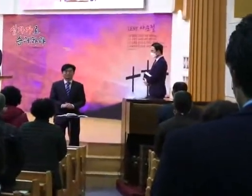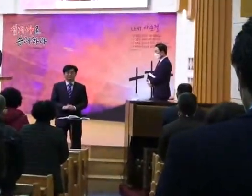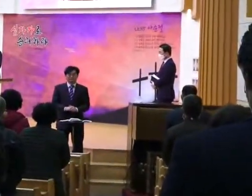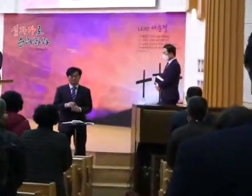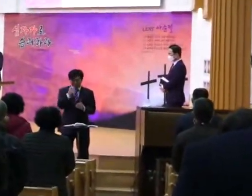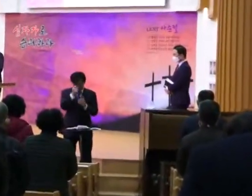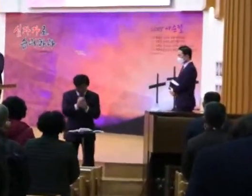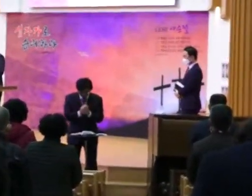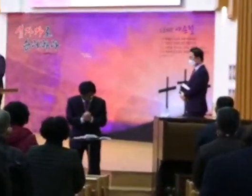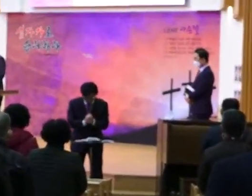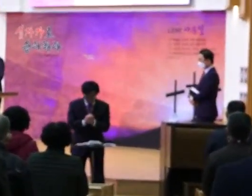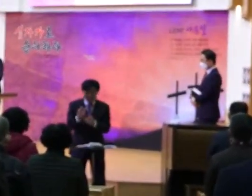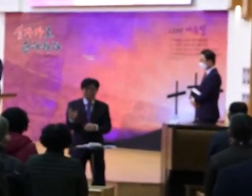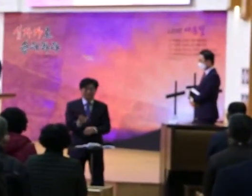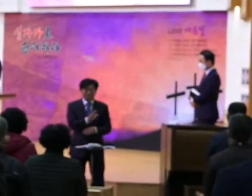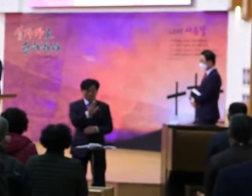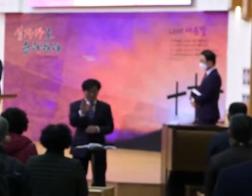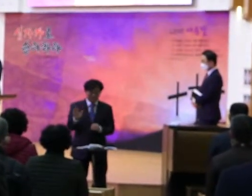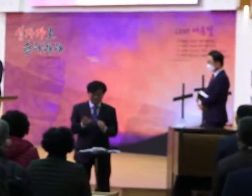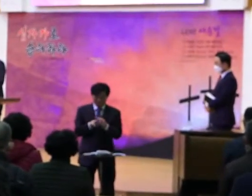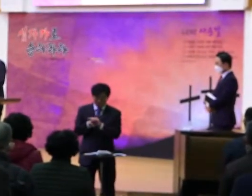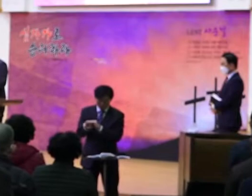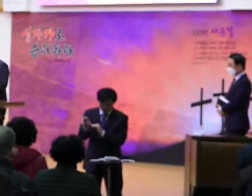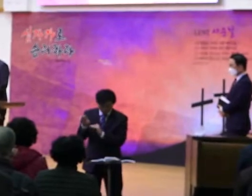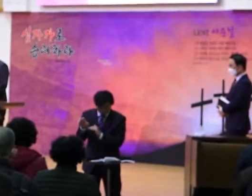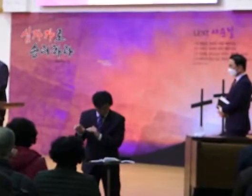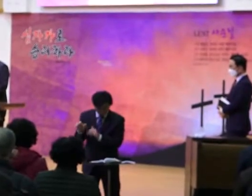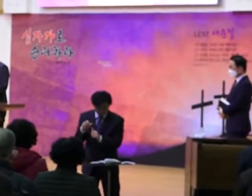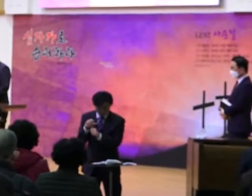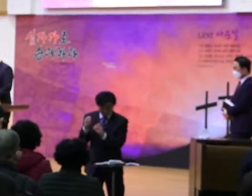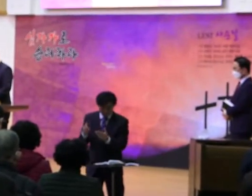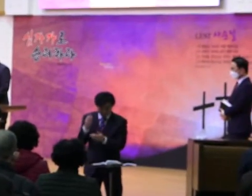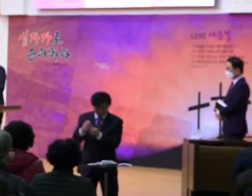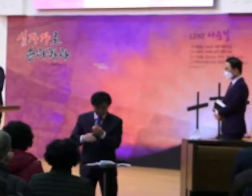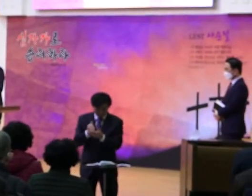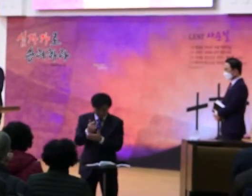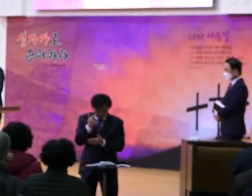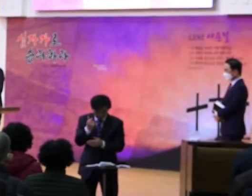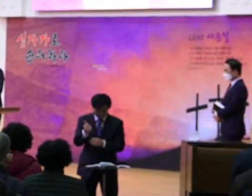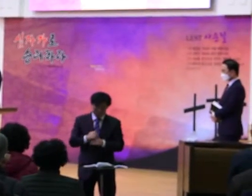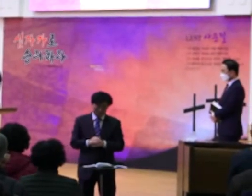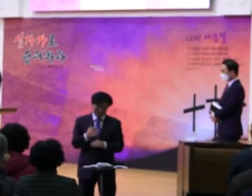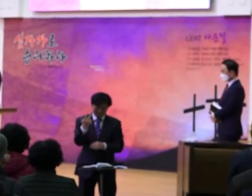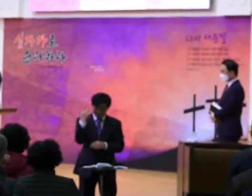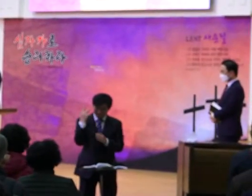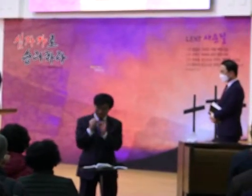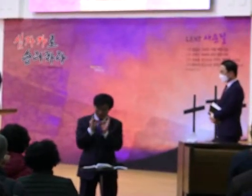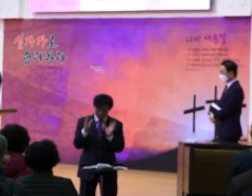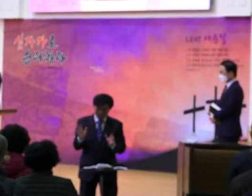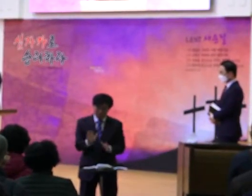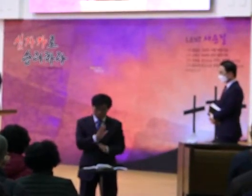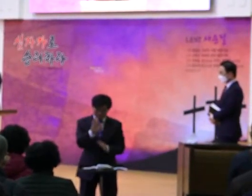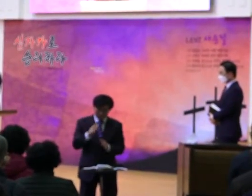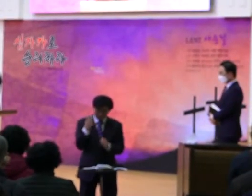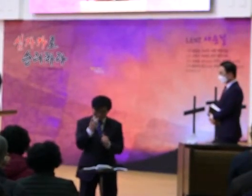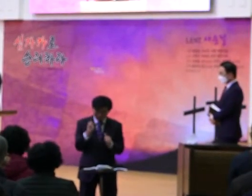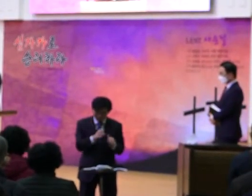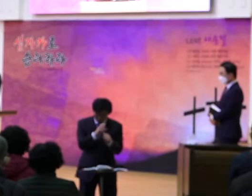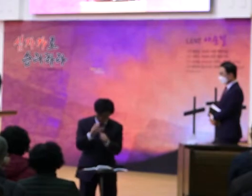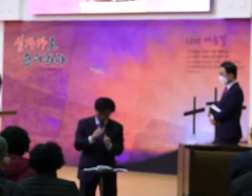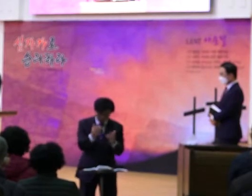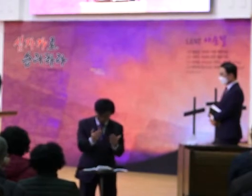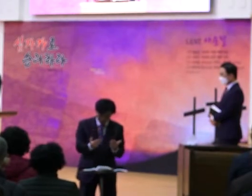우리의 피난처가 되시는 하나님, 지난 한 주간도 저희들을 눈동자같이 지켜주셨다가 오늘 사순절 첫 번째